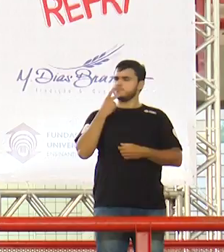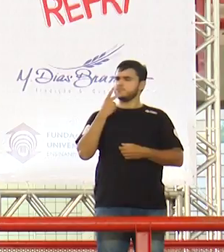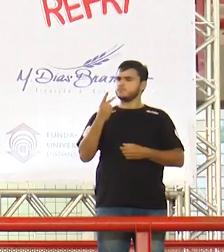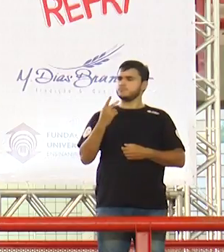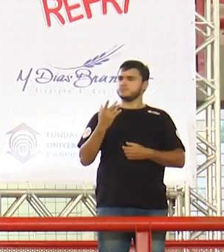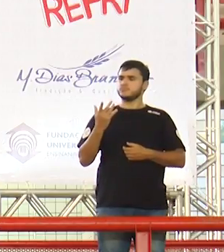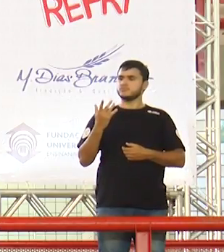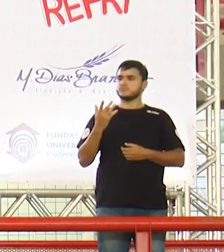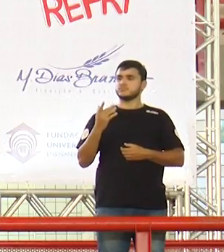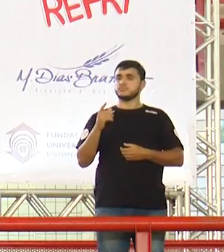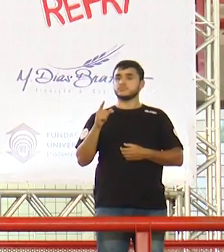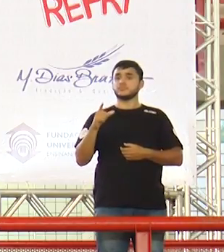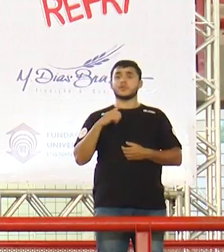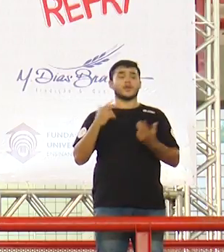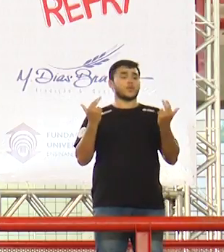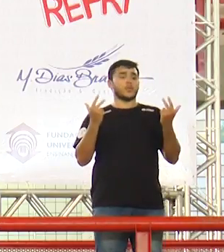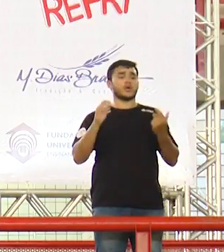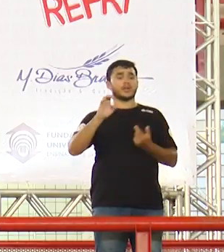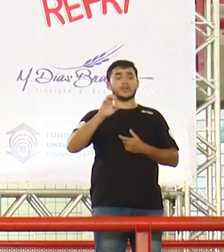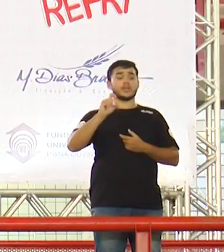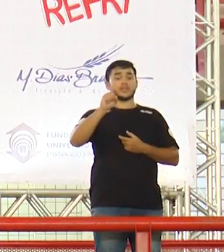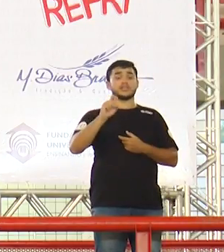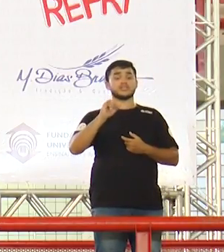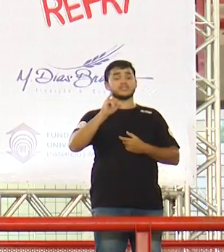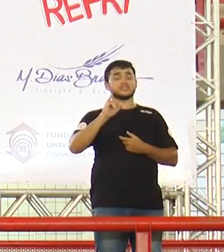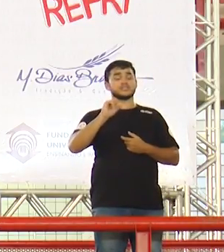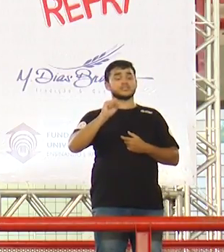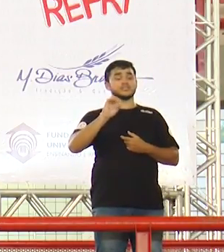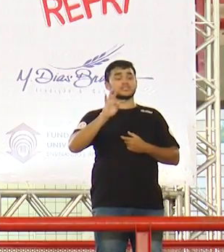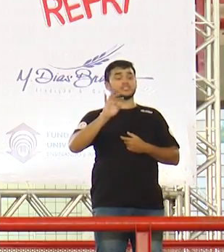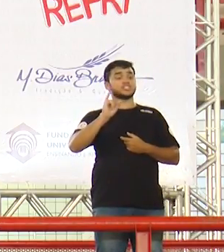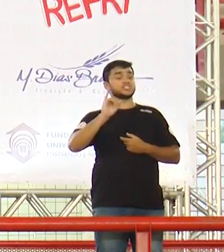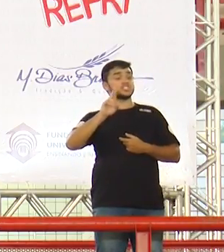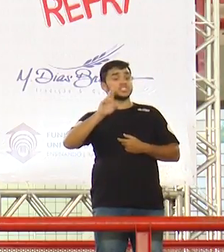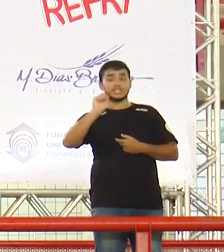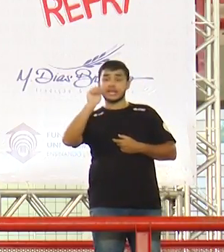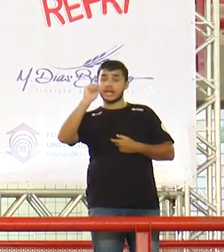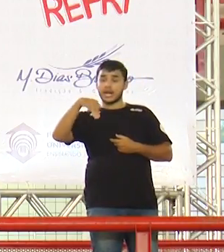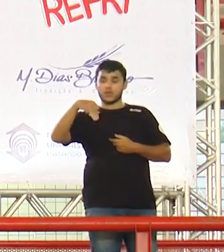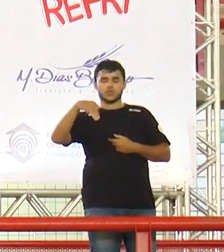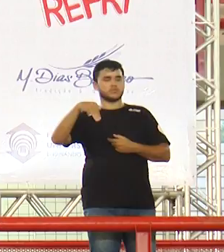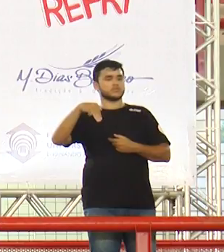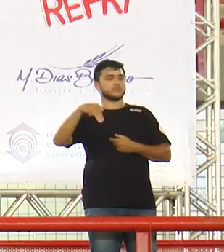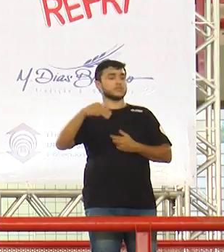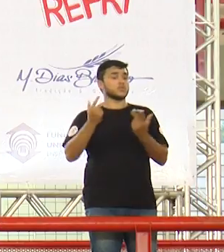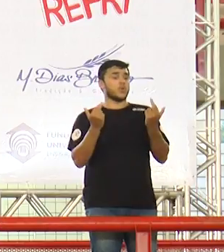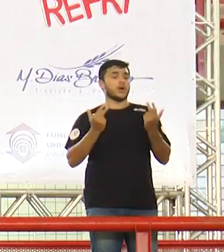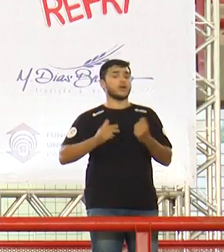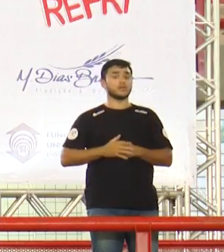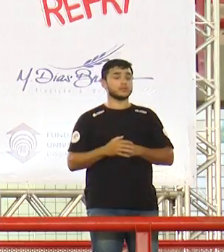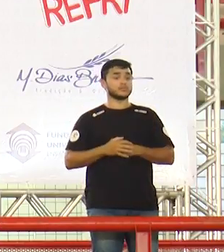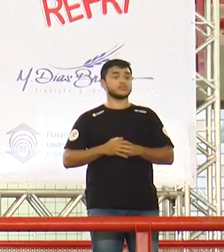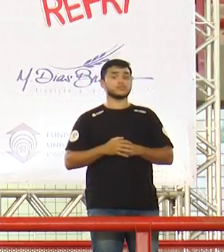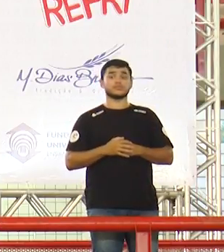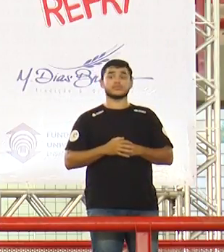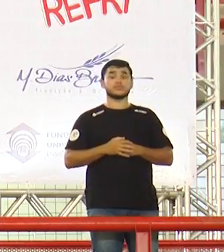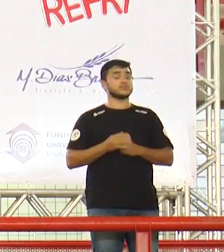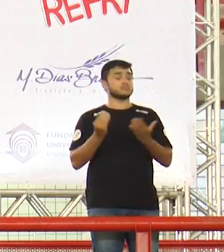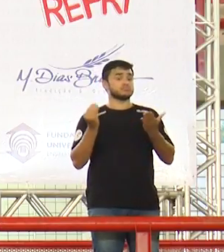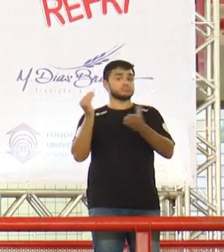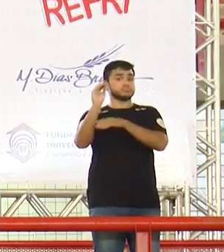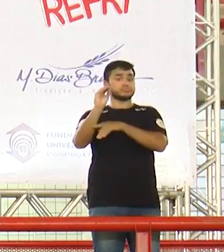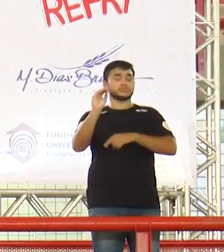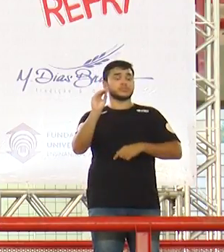o mesmo que existiram acidentes. Se eu troco o verbo haver por existir, o verbo haver fica como? Singular. Então nada